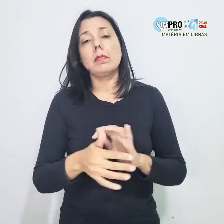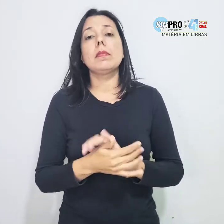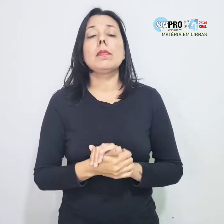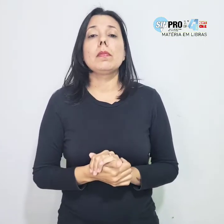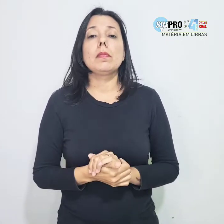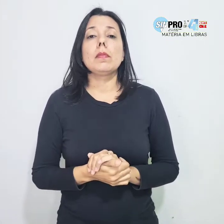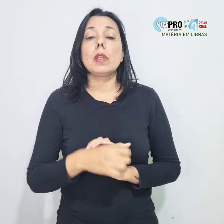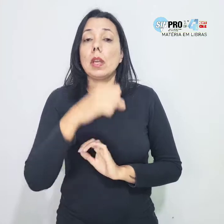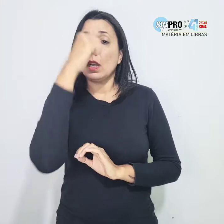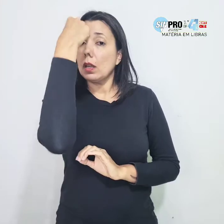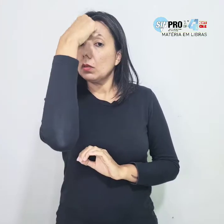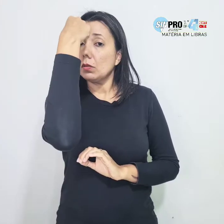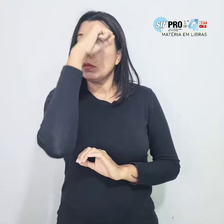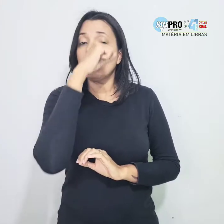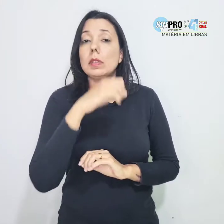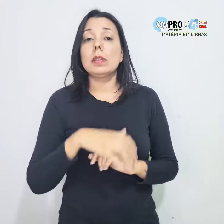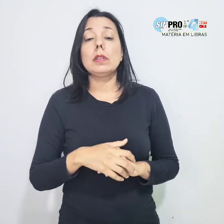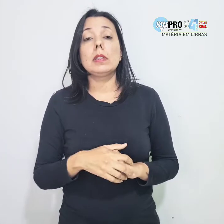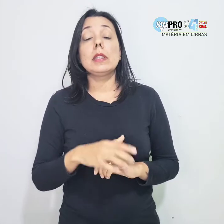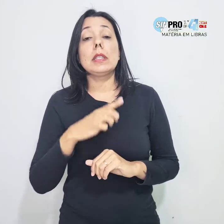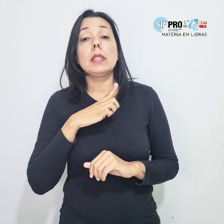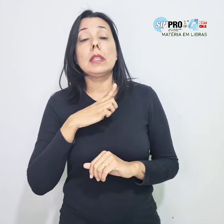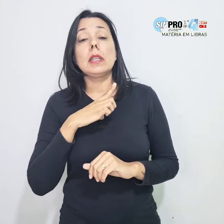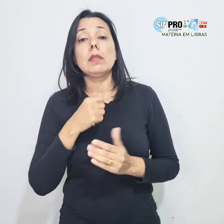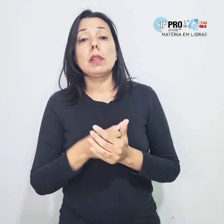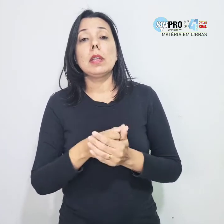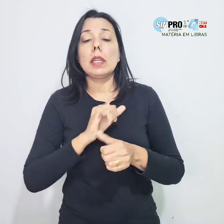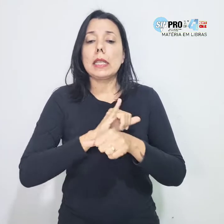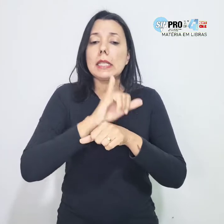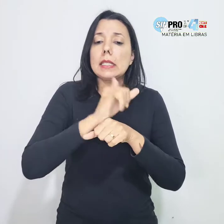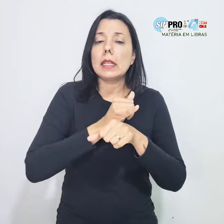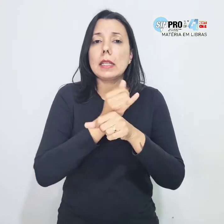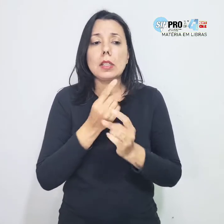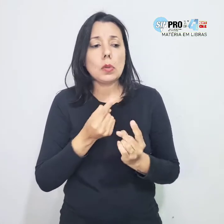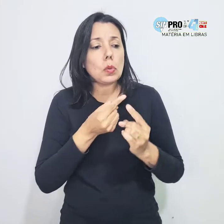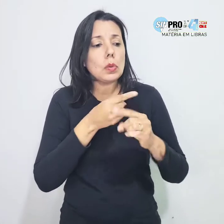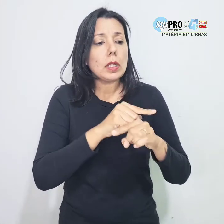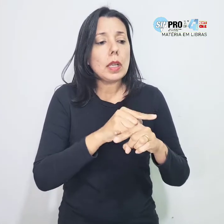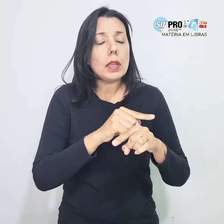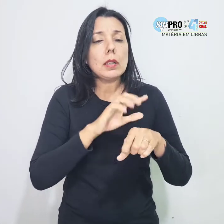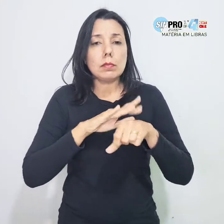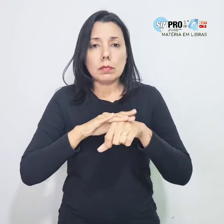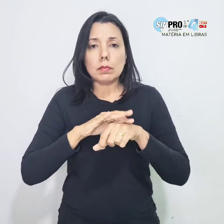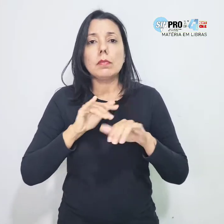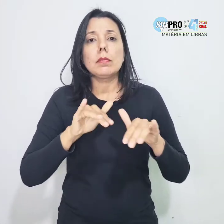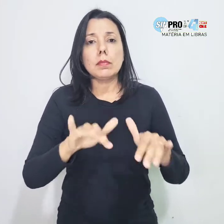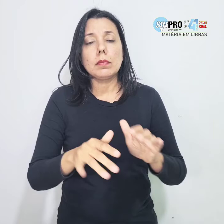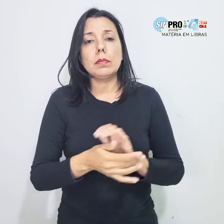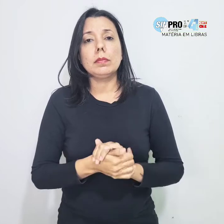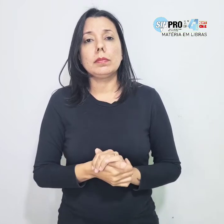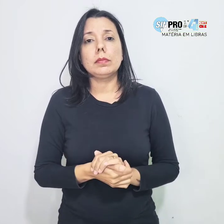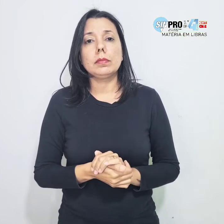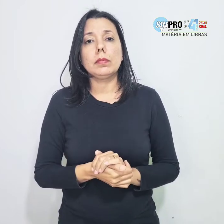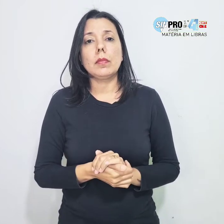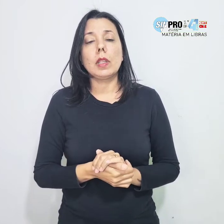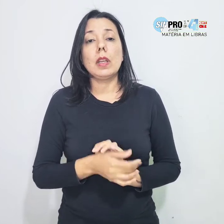A Suécia e a Finlândia tiveram estratégias opostas durante a pandemia. Os finlandeses fecharam